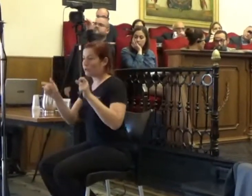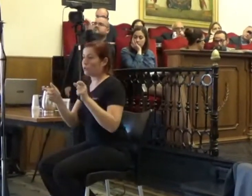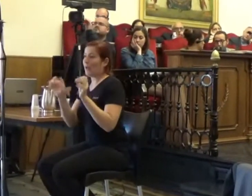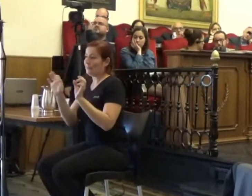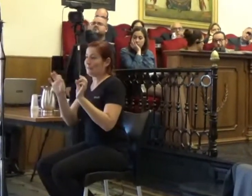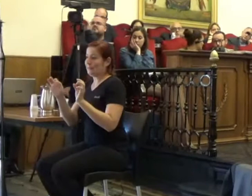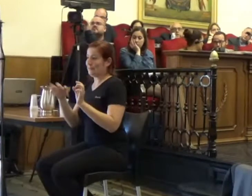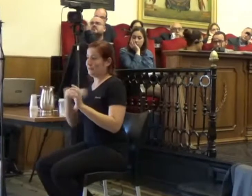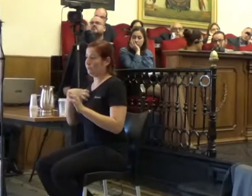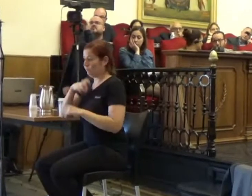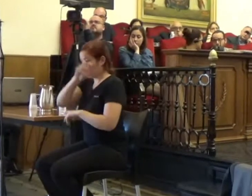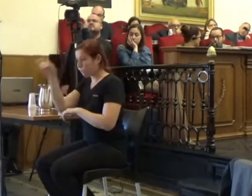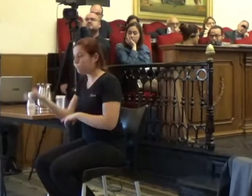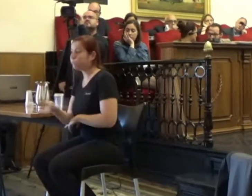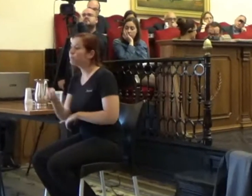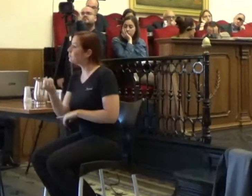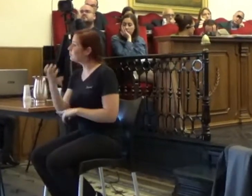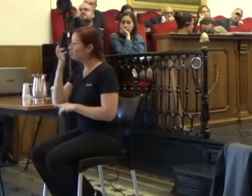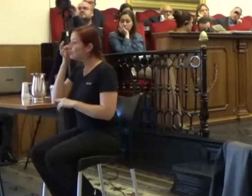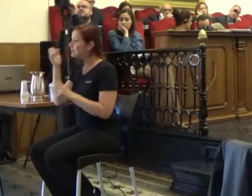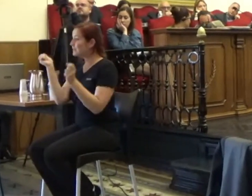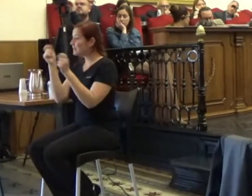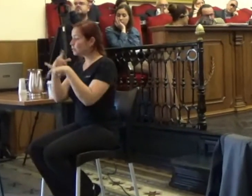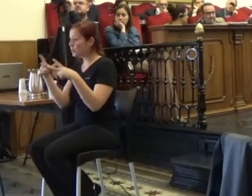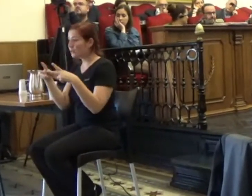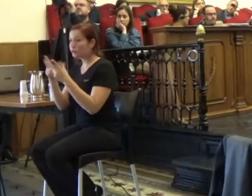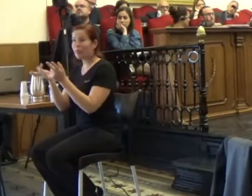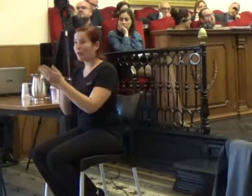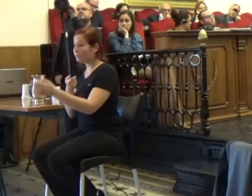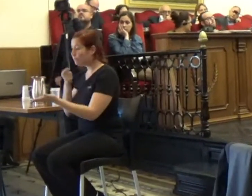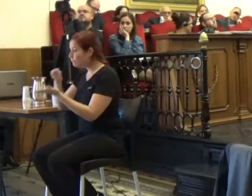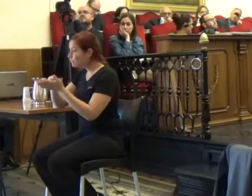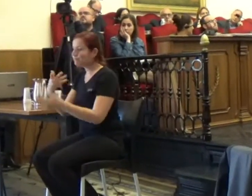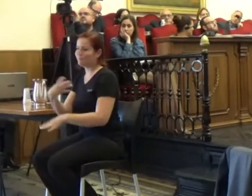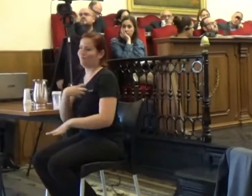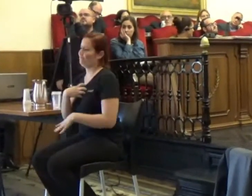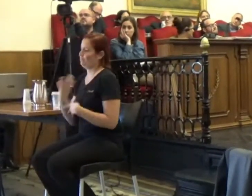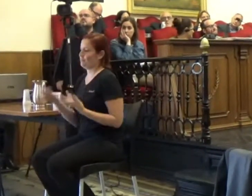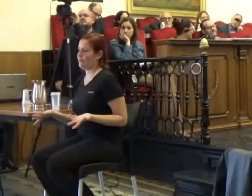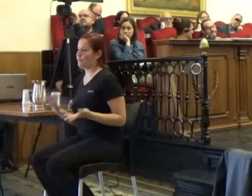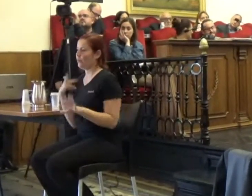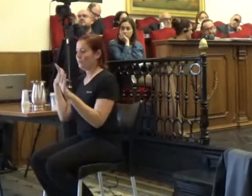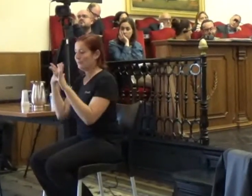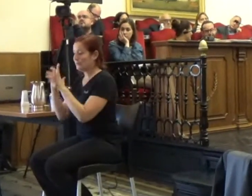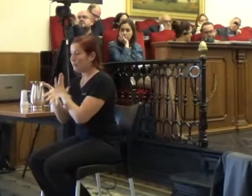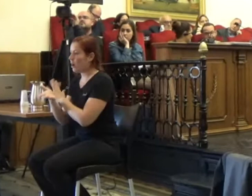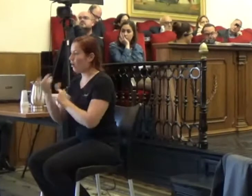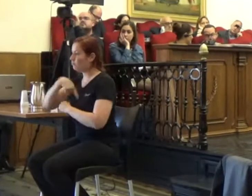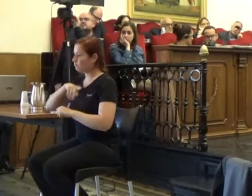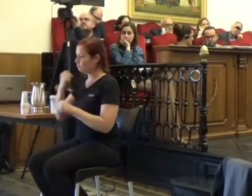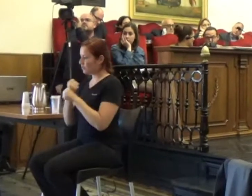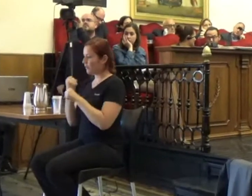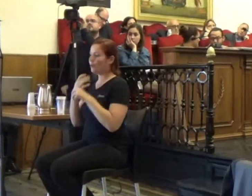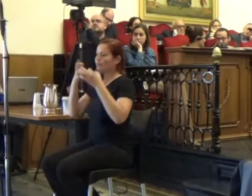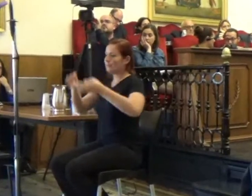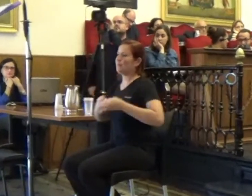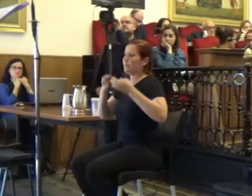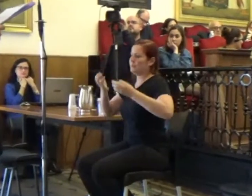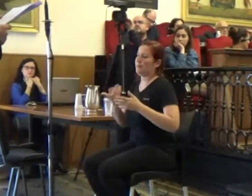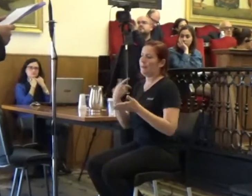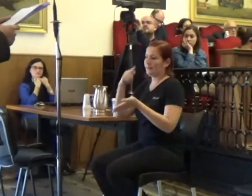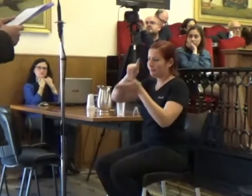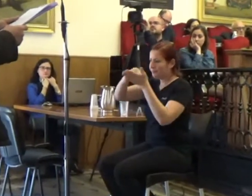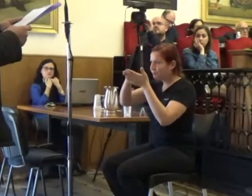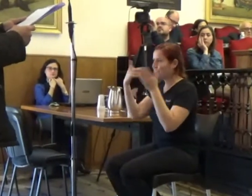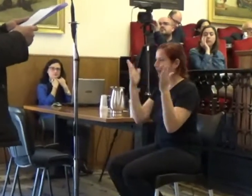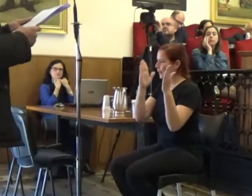funcional no han podido cotizar en la seguridad social. Por desgracia, dichos trabajadores siempre hemos tenido contratos temporales y